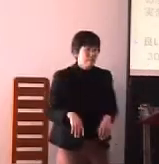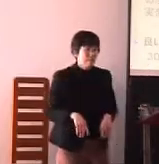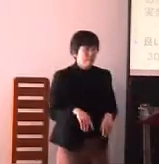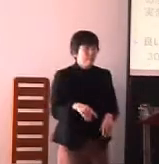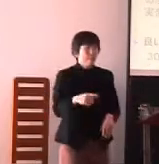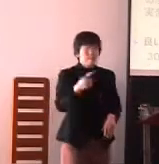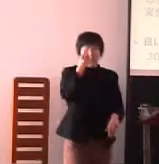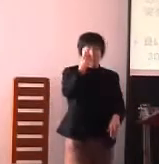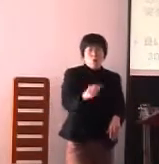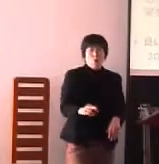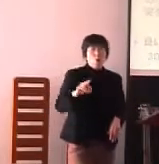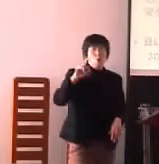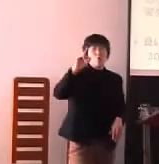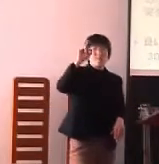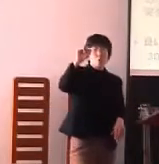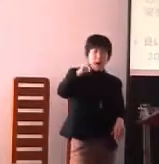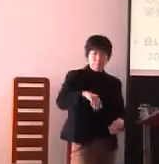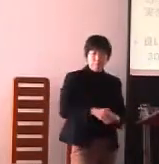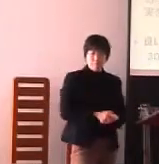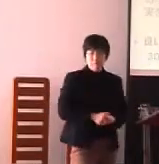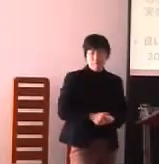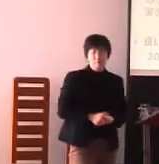イスラエルの人々に